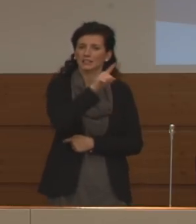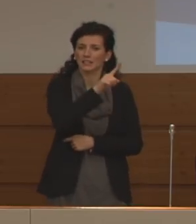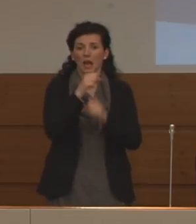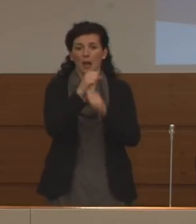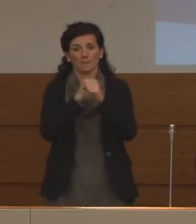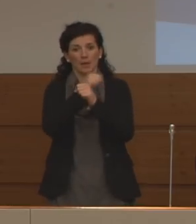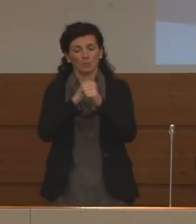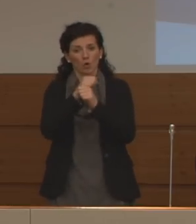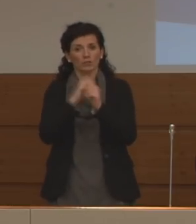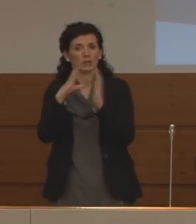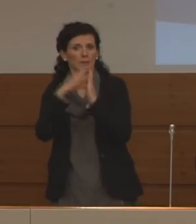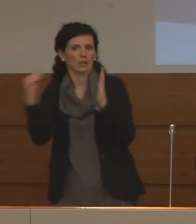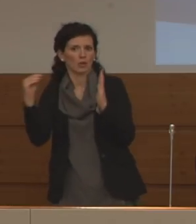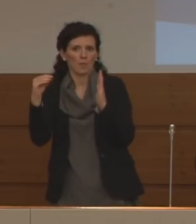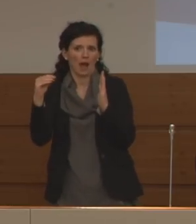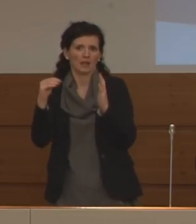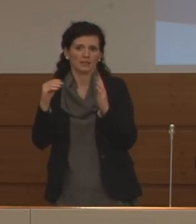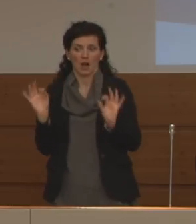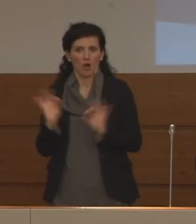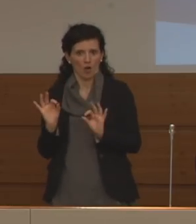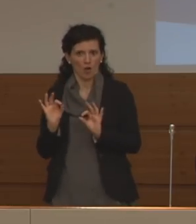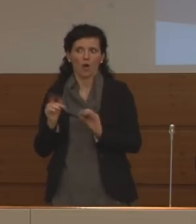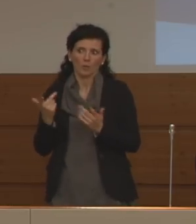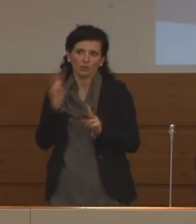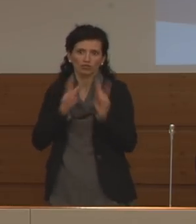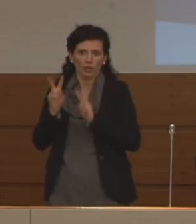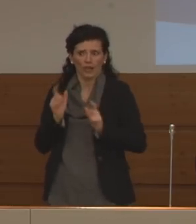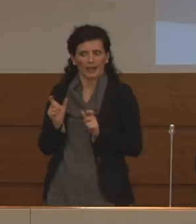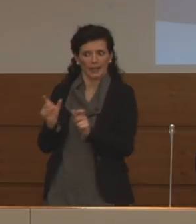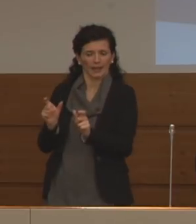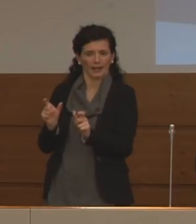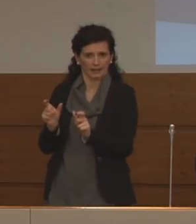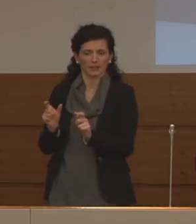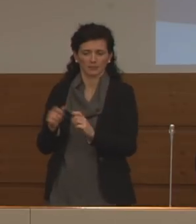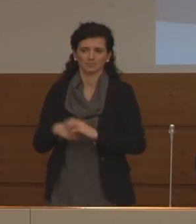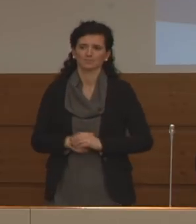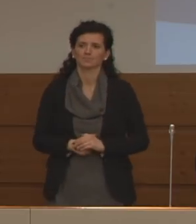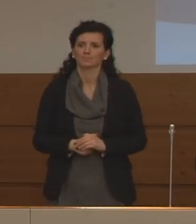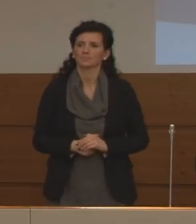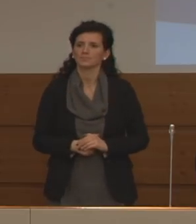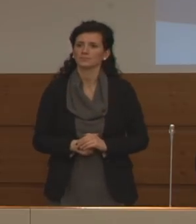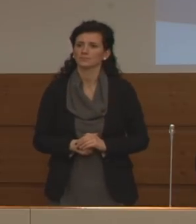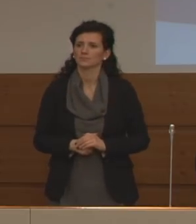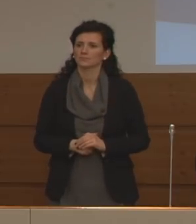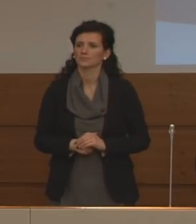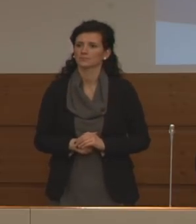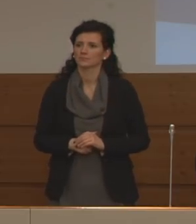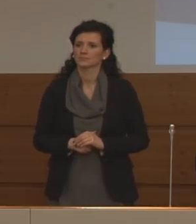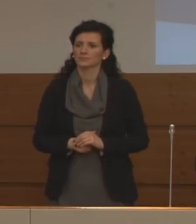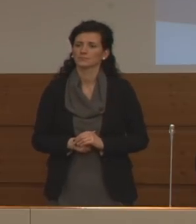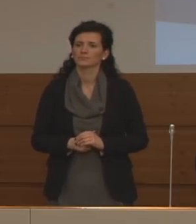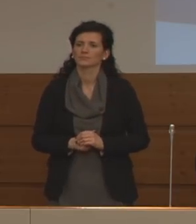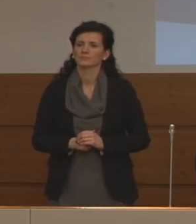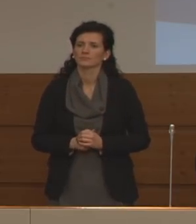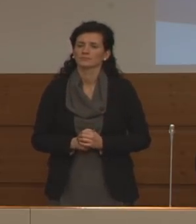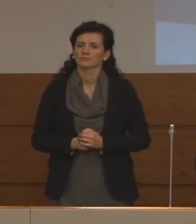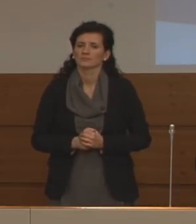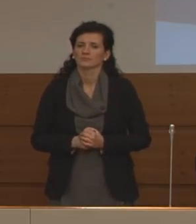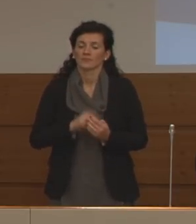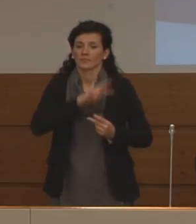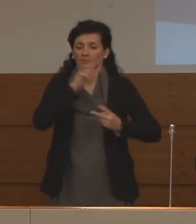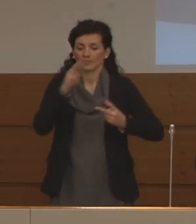piemonte ed emilia romagna per quel che riguarda i giovani medici quando